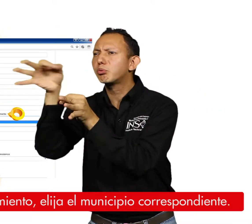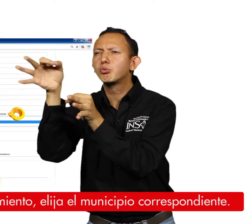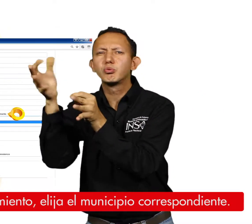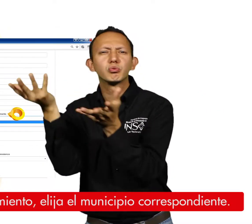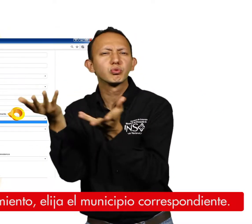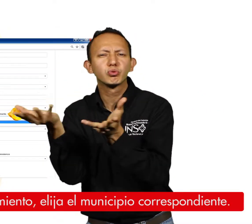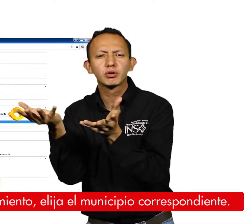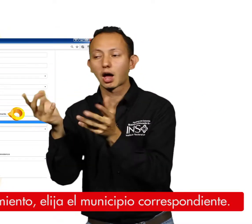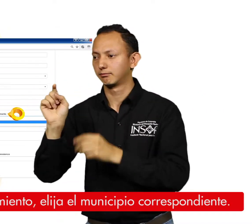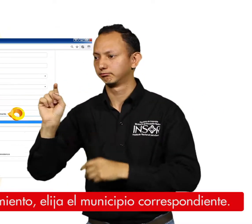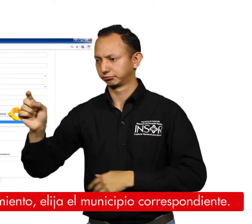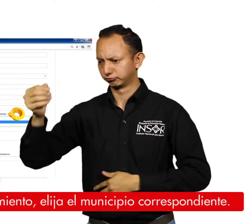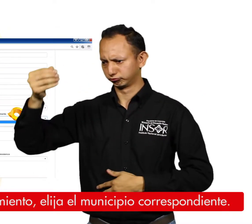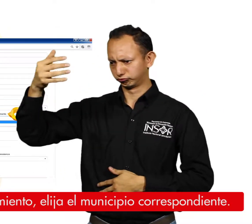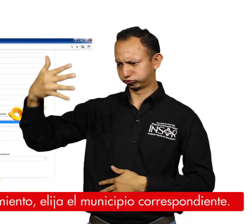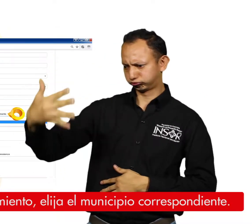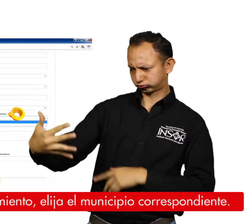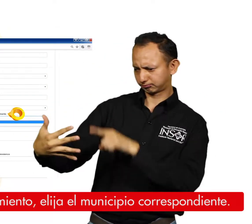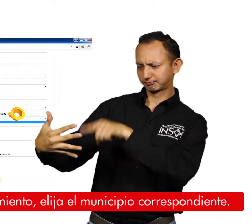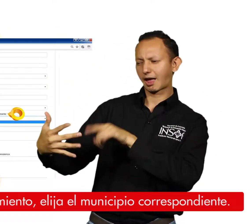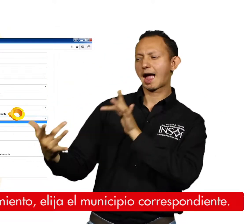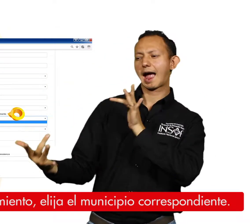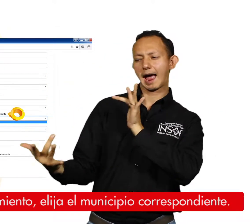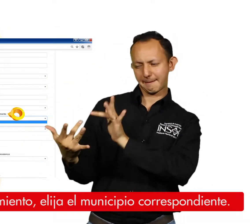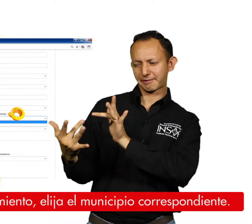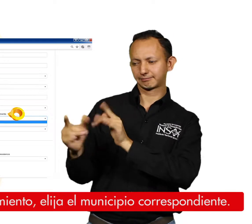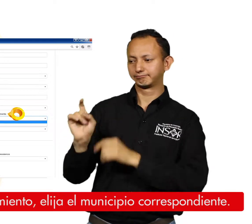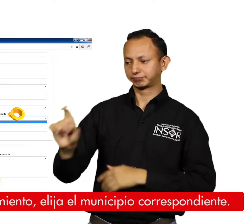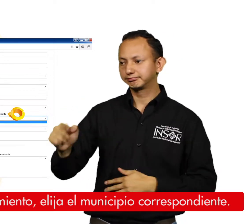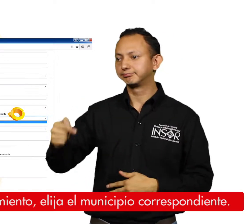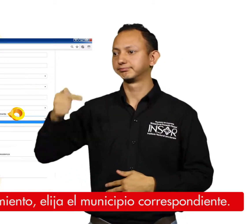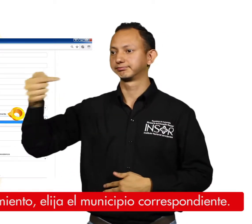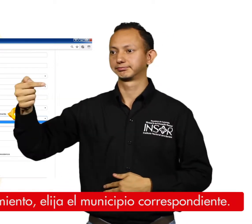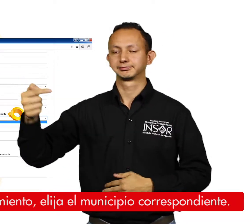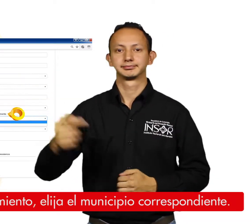Municipio de nacimiento, elija el municipio correspondiente.